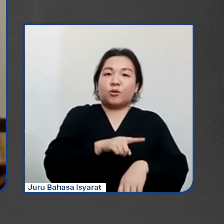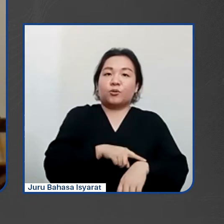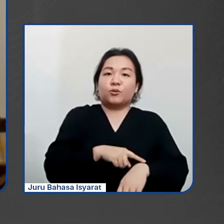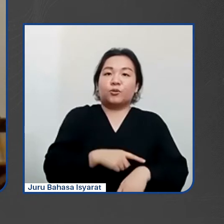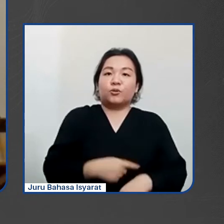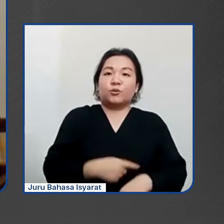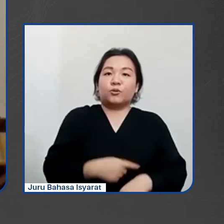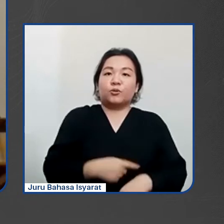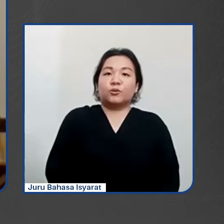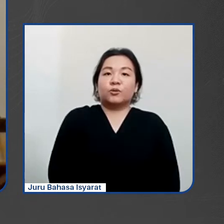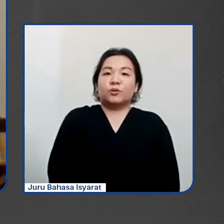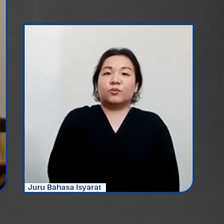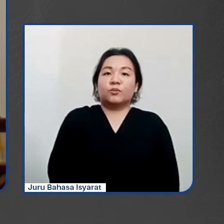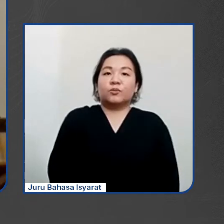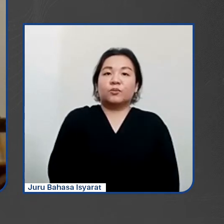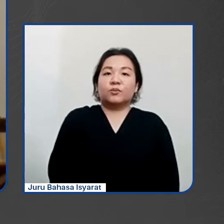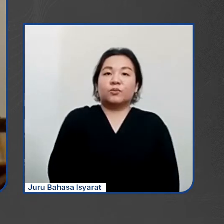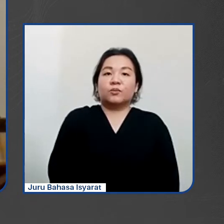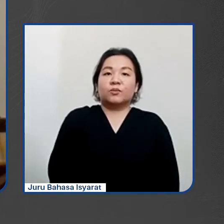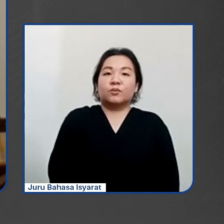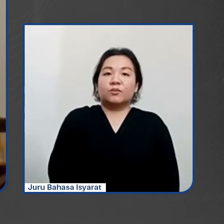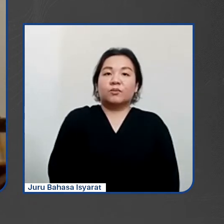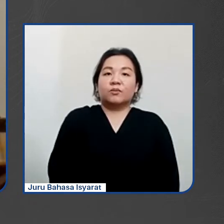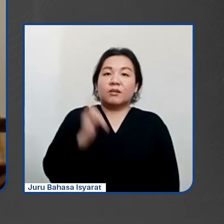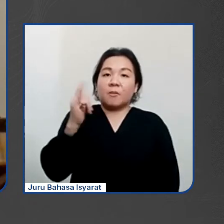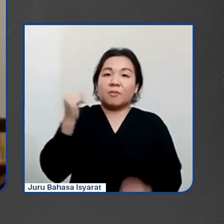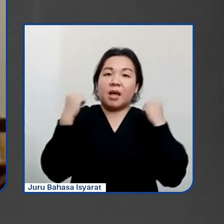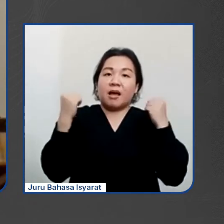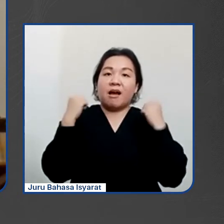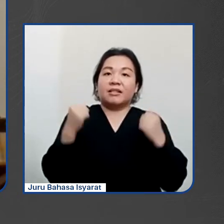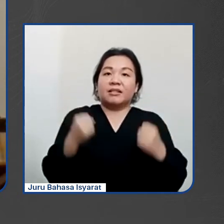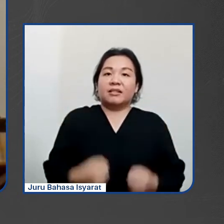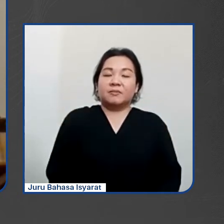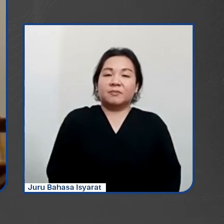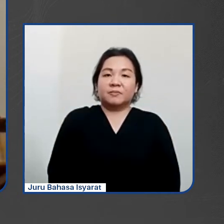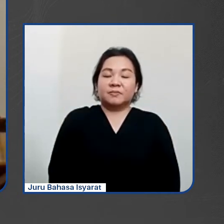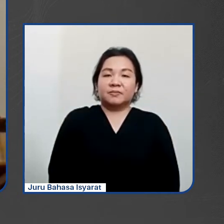golongan, tetap semangat, tetap